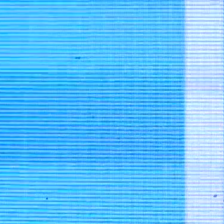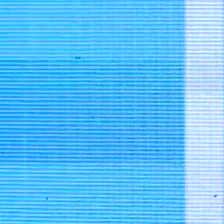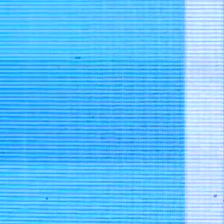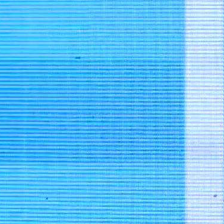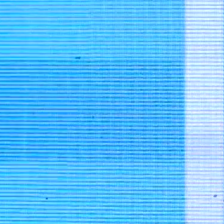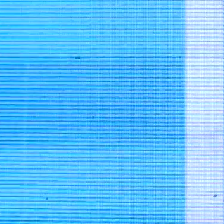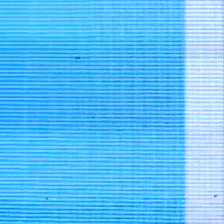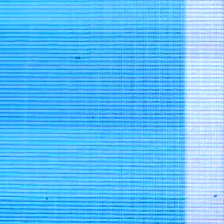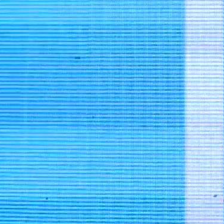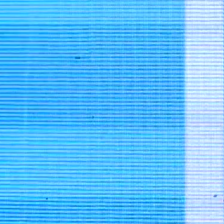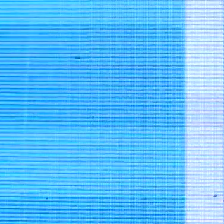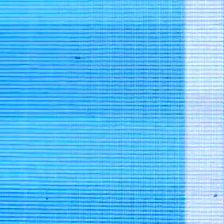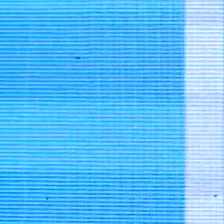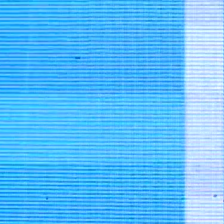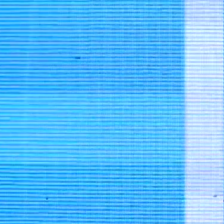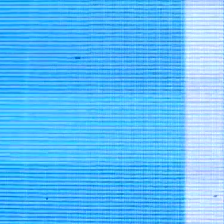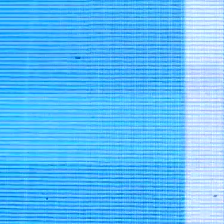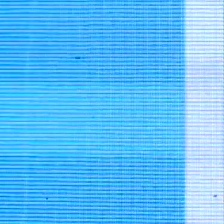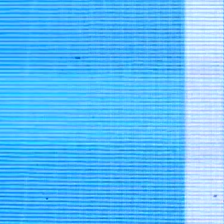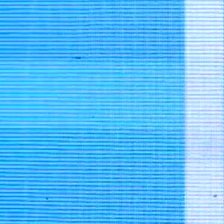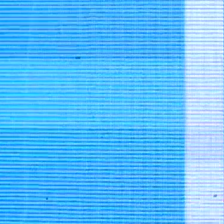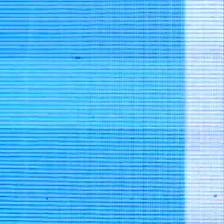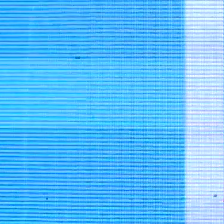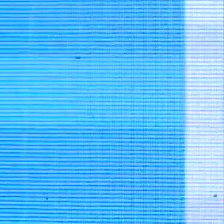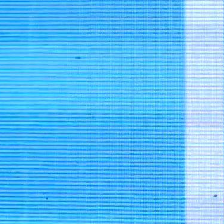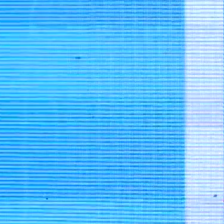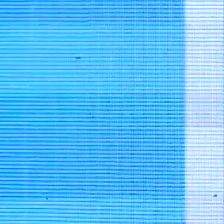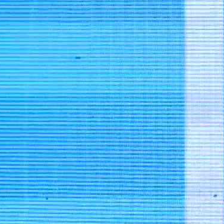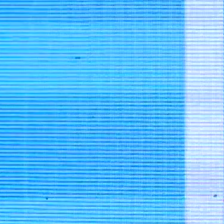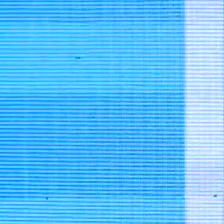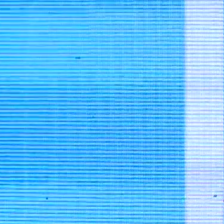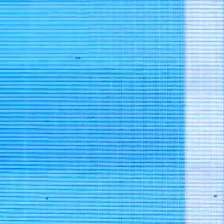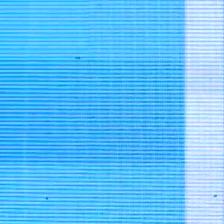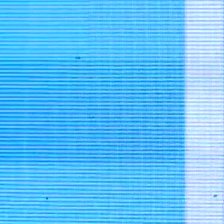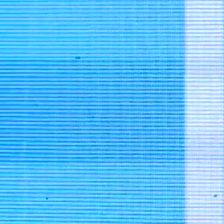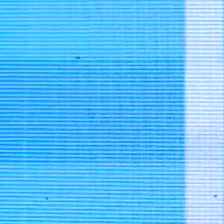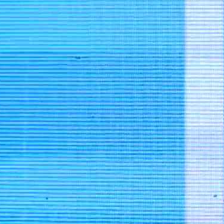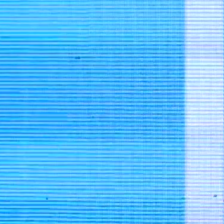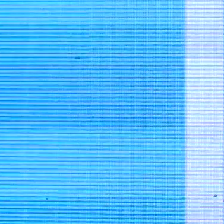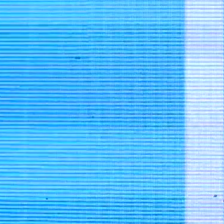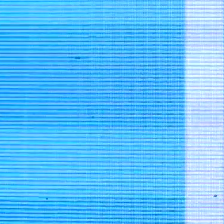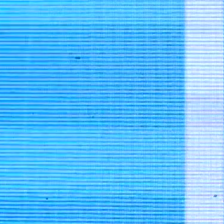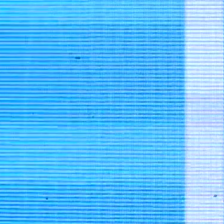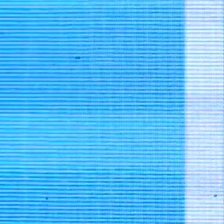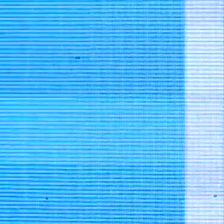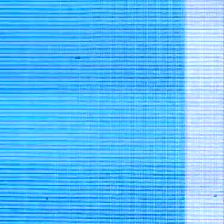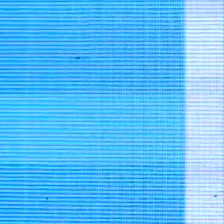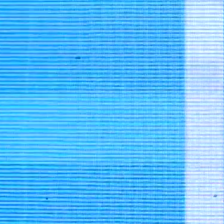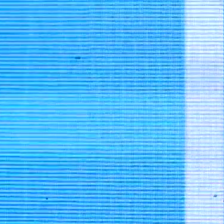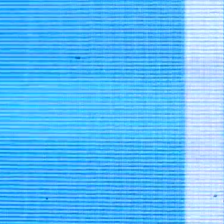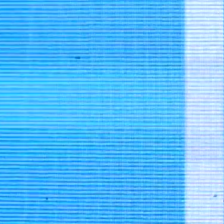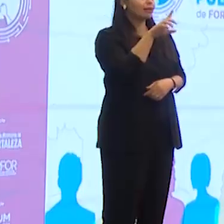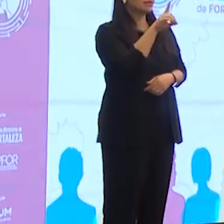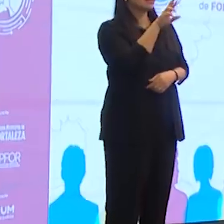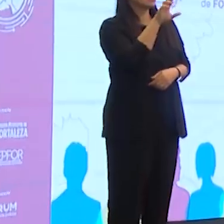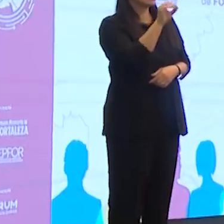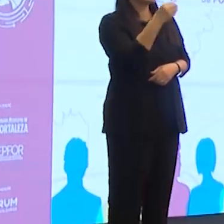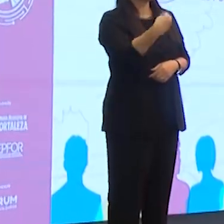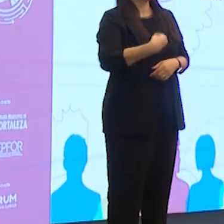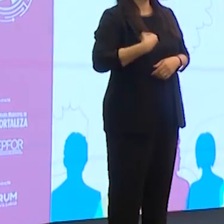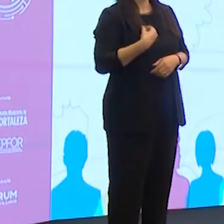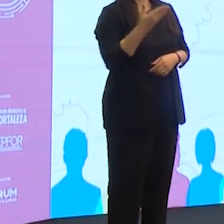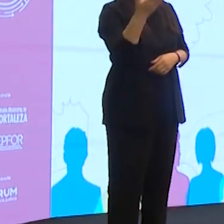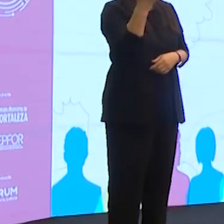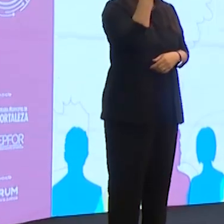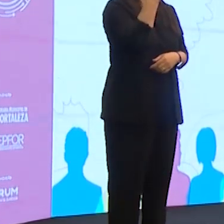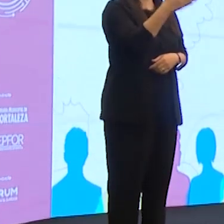defensor público-geral, o subdefensor público-geral Leandro Bessa, e, finalmente, o senhor Elcio Batista, que